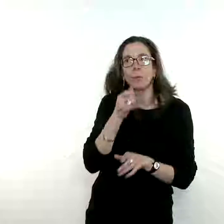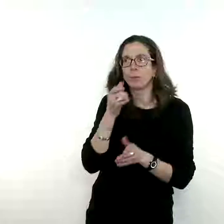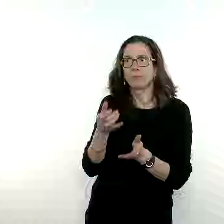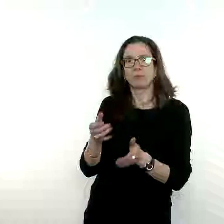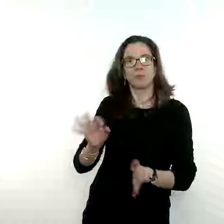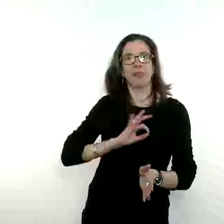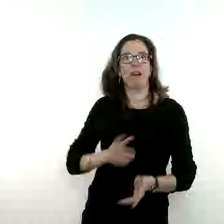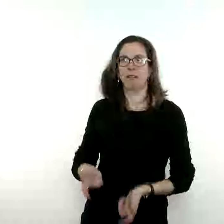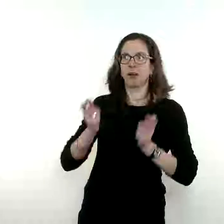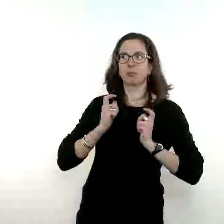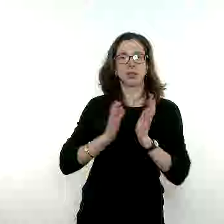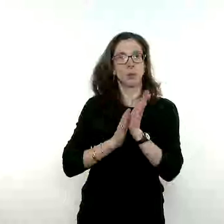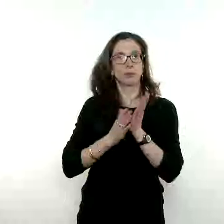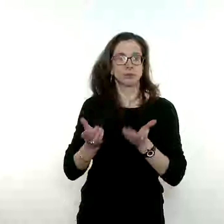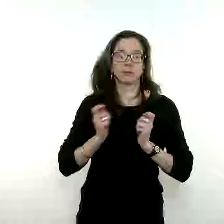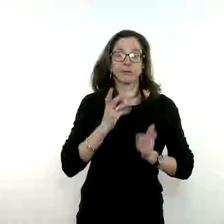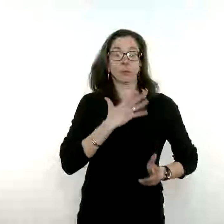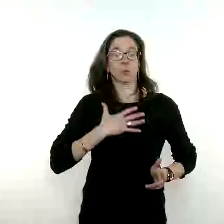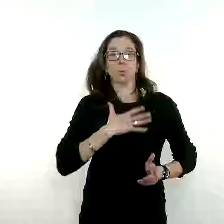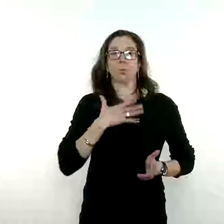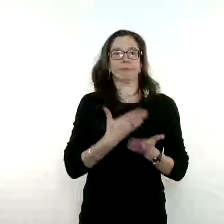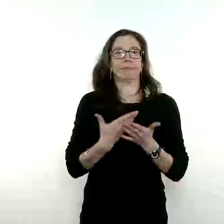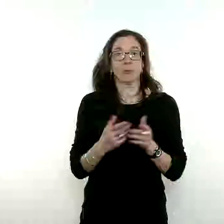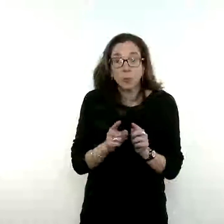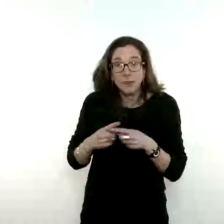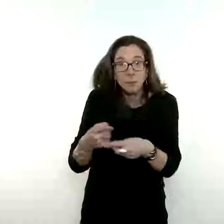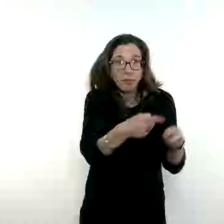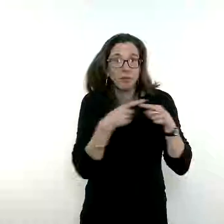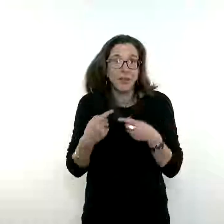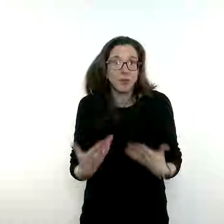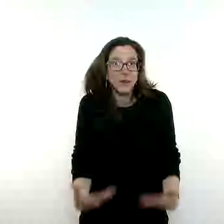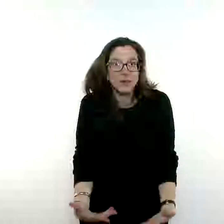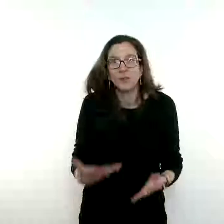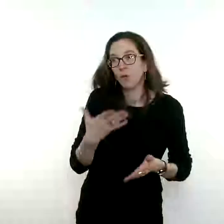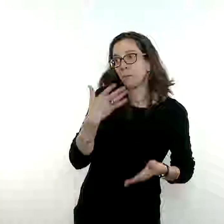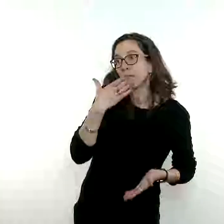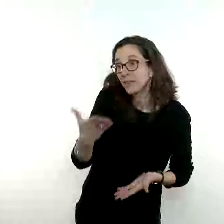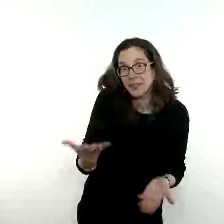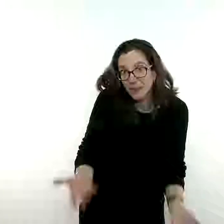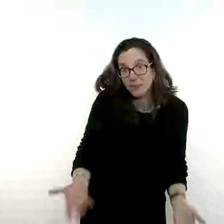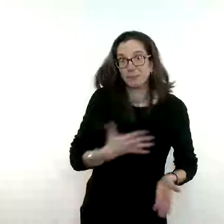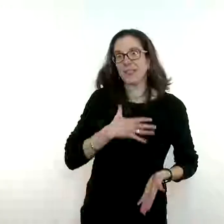pour nous, et de vous la faire partager, c'en est encore une autre. Voilà, je vous remercie.